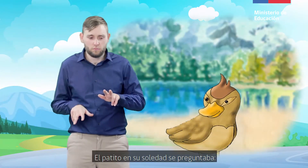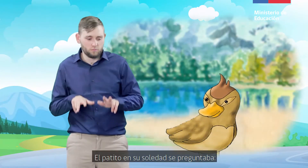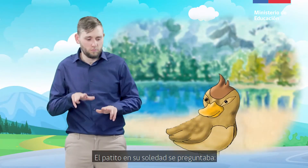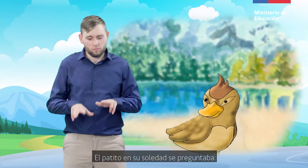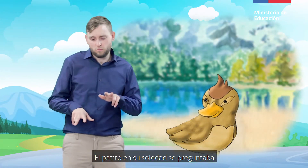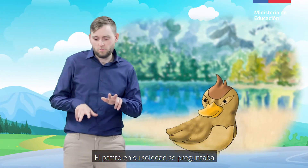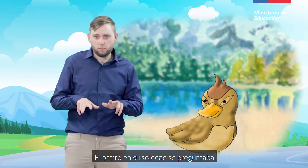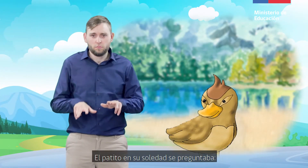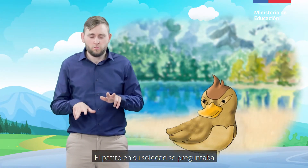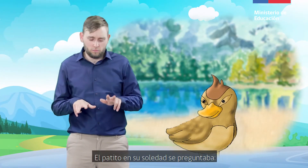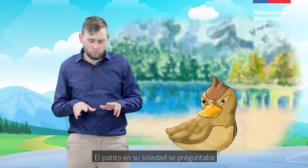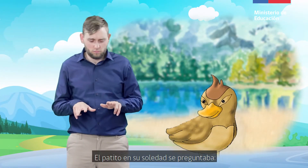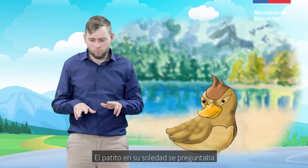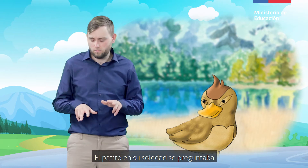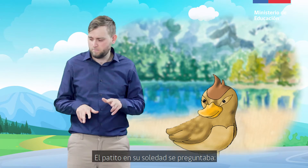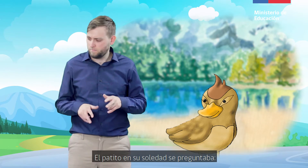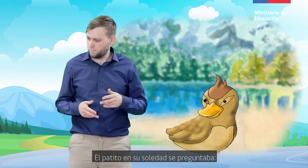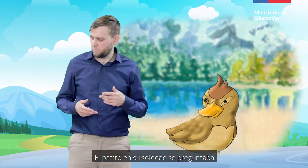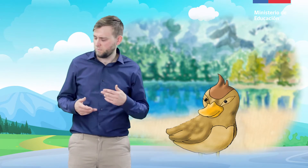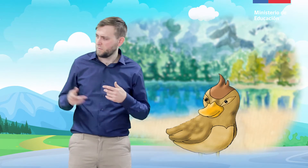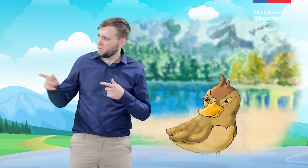El patito, en su soledad, se preguntaba: